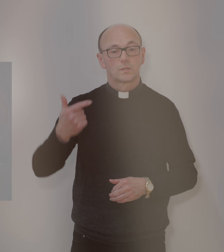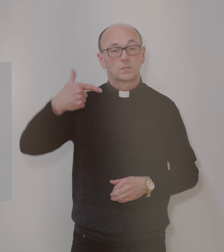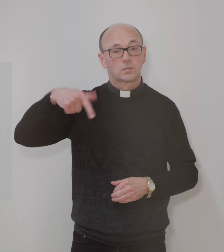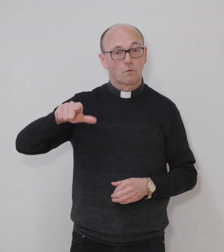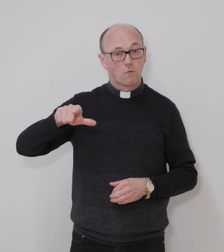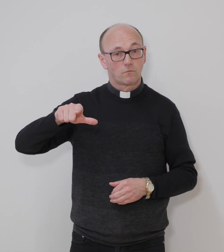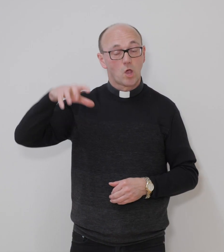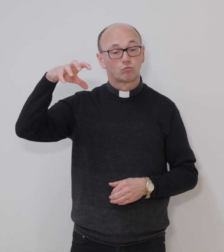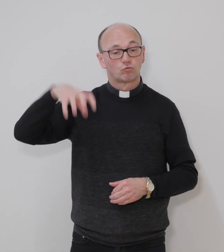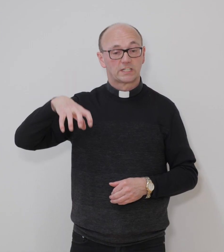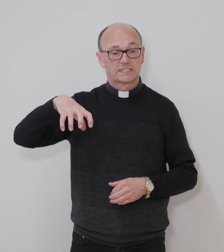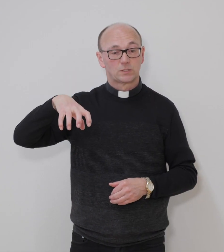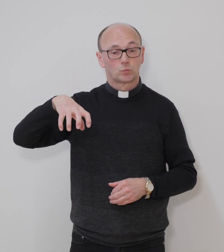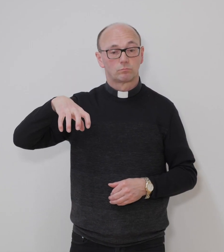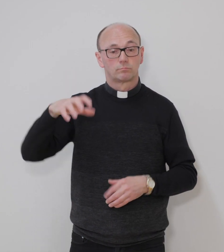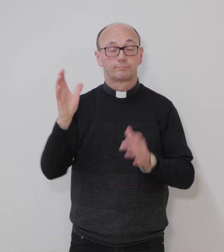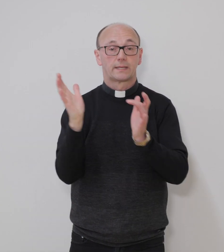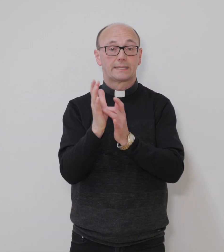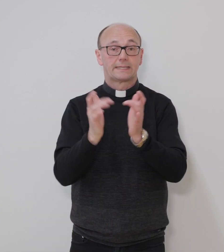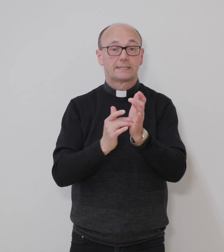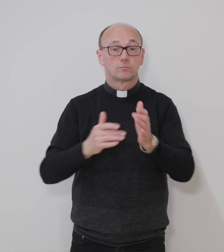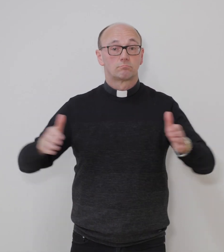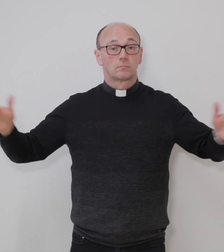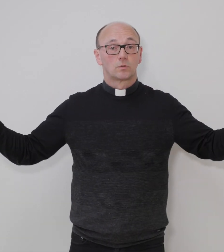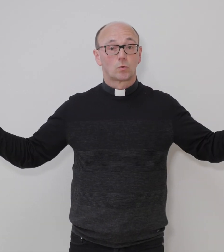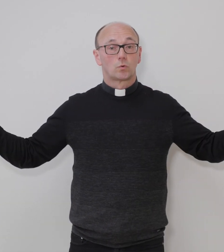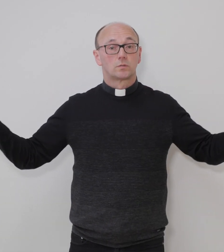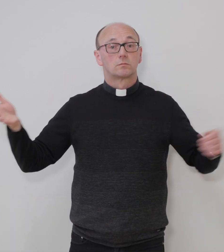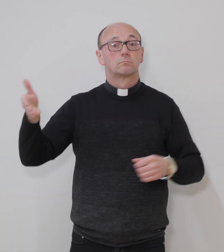12. Station. Jesus stirbt am Kreuz.